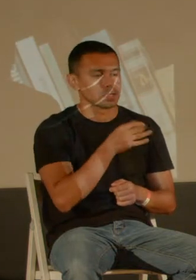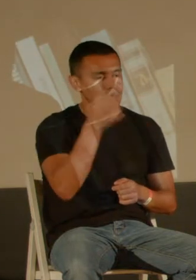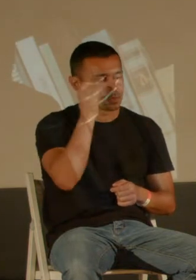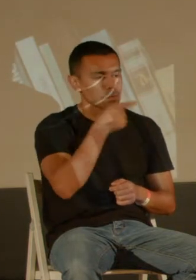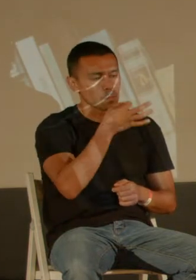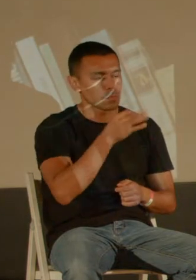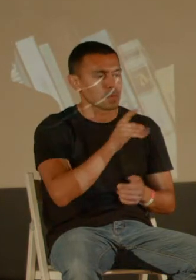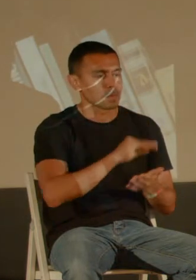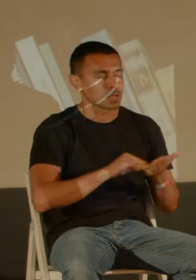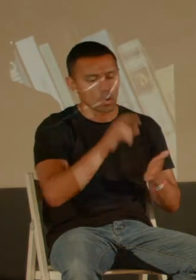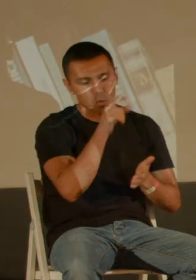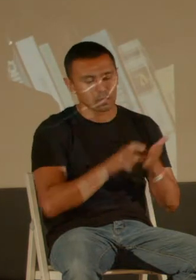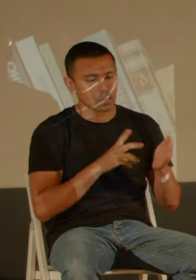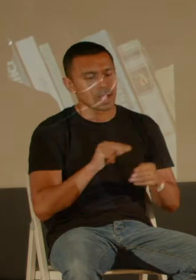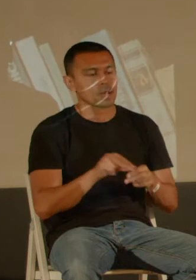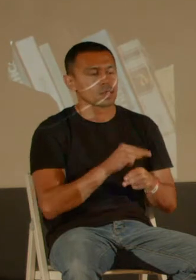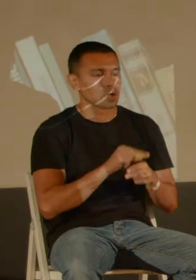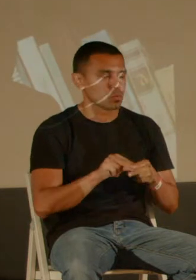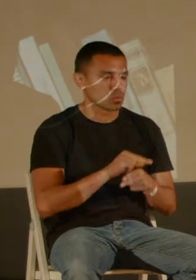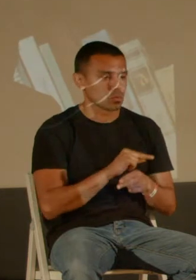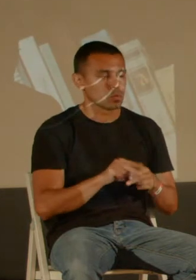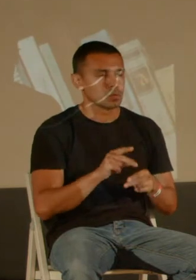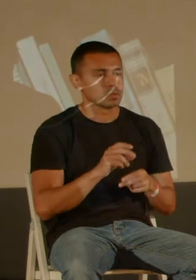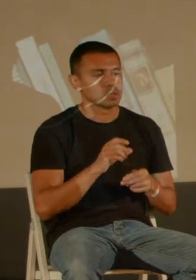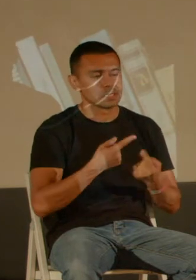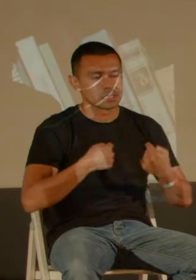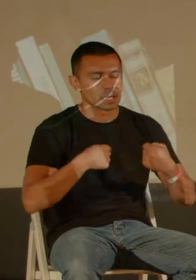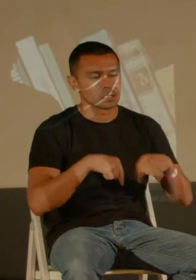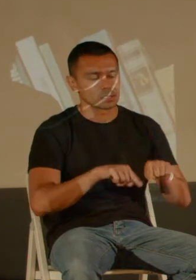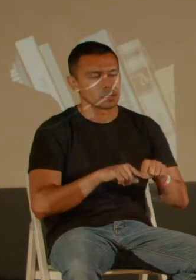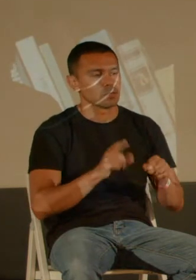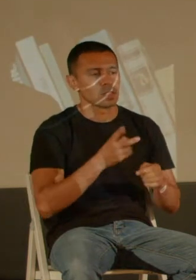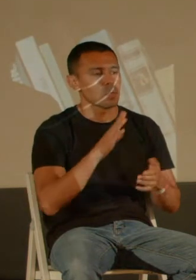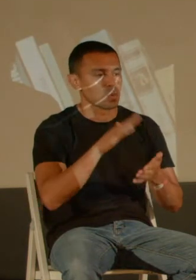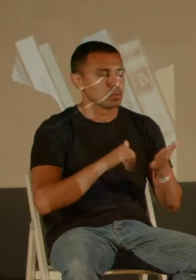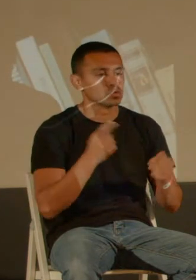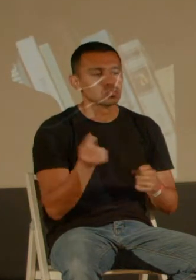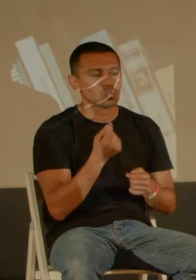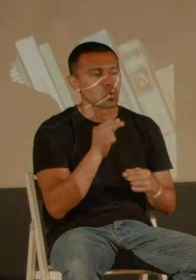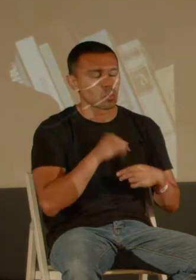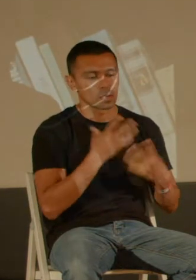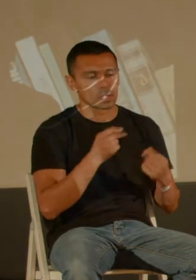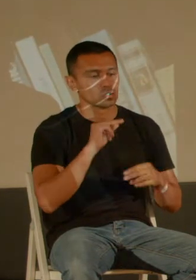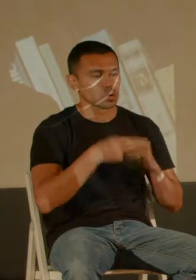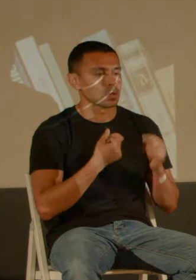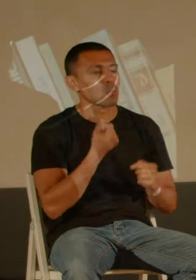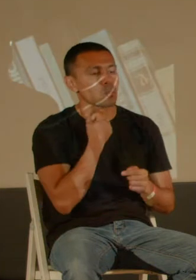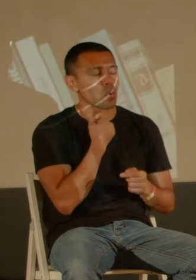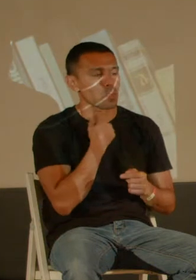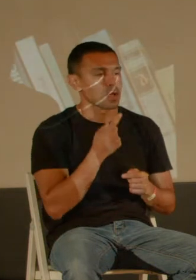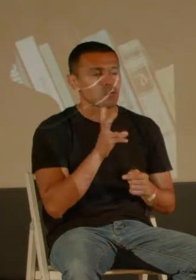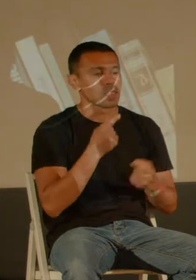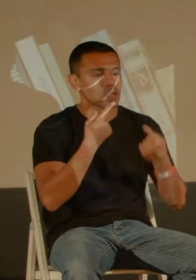згадала про те, що вона писала колонку, вона була редакторкою секції «Лайфстайл». Вона не пропустила жодного робочого дня через похмілля. Власне. Вона